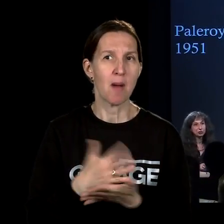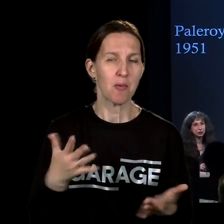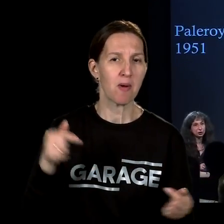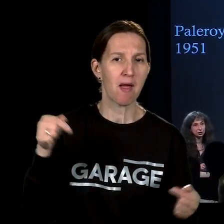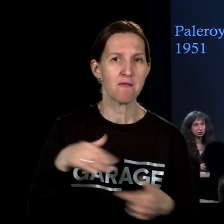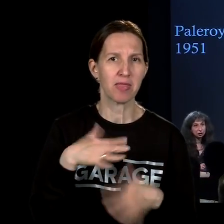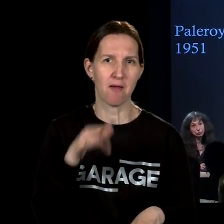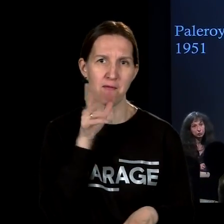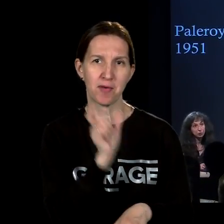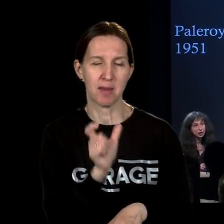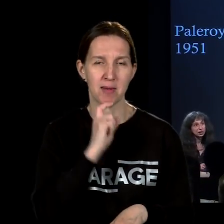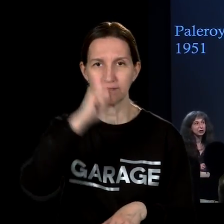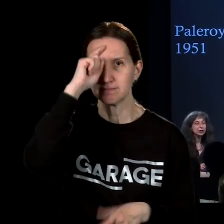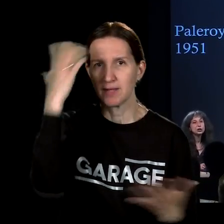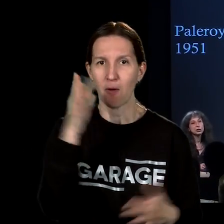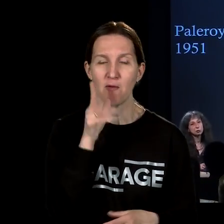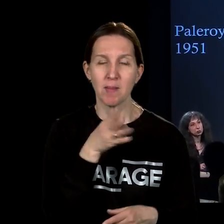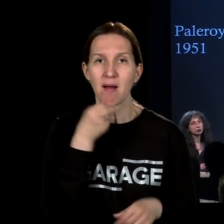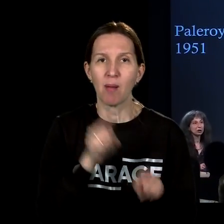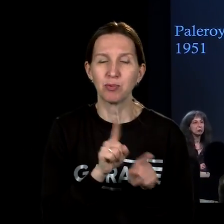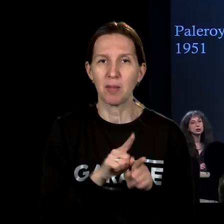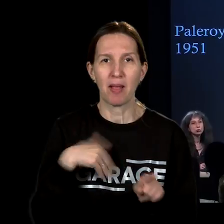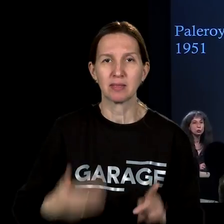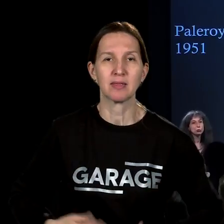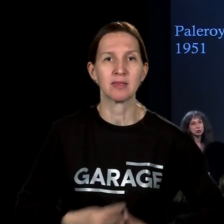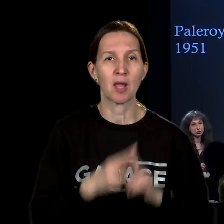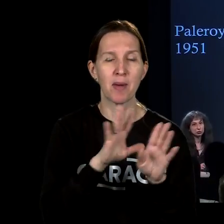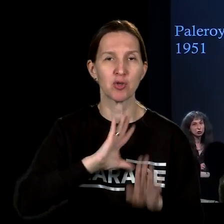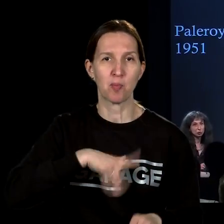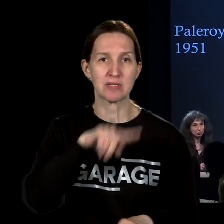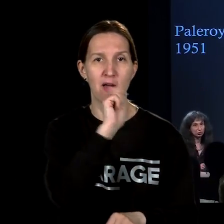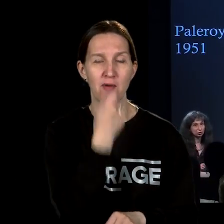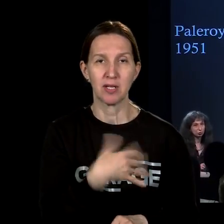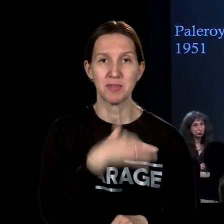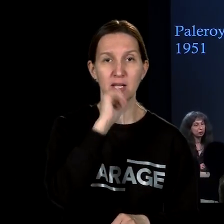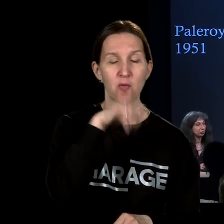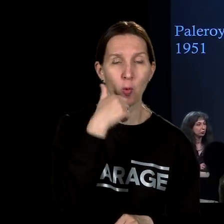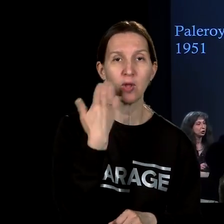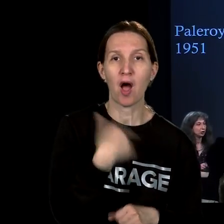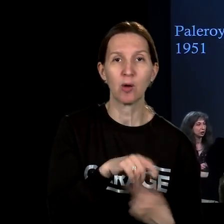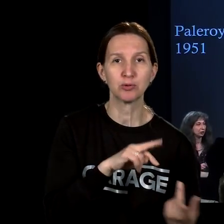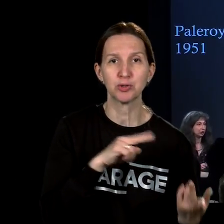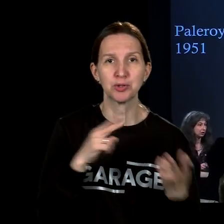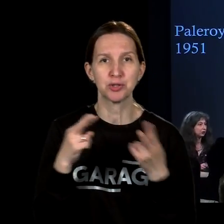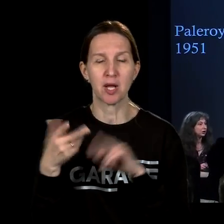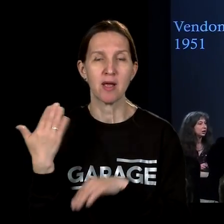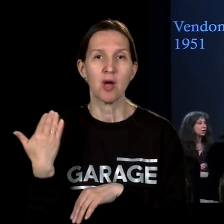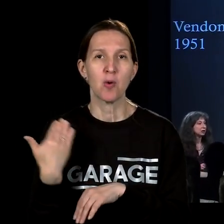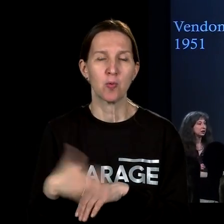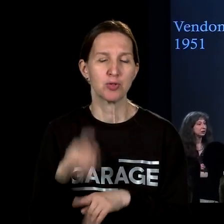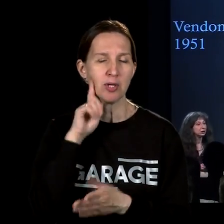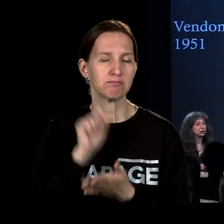вполне становящийся штампом, идиллический вот этот романтику Монмартра. Вот эту романтику Монмартра он начинает